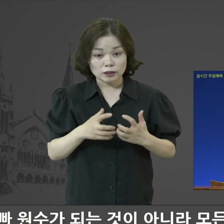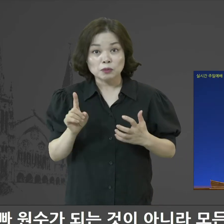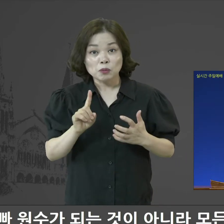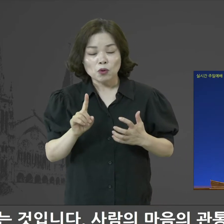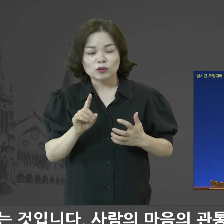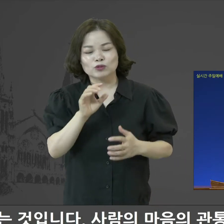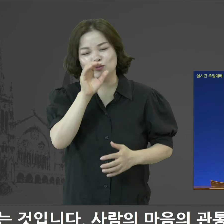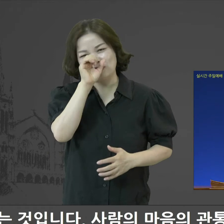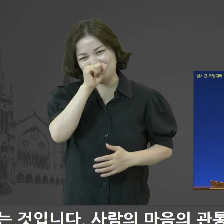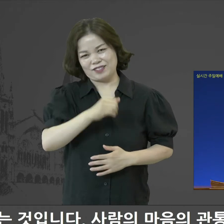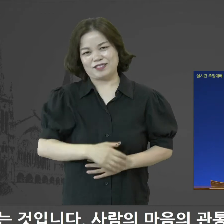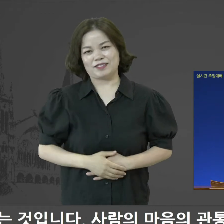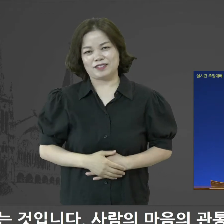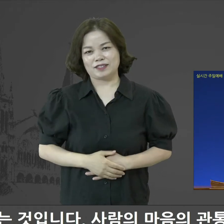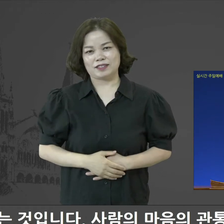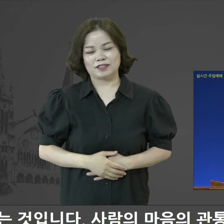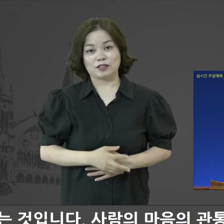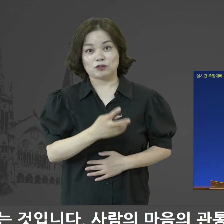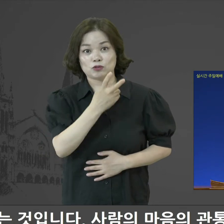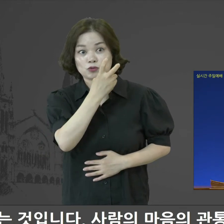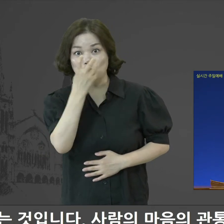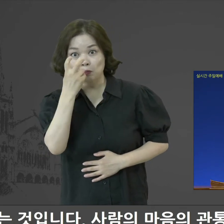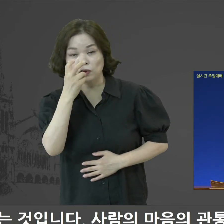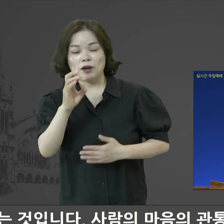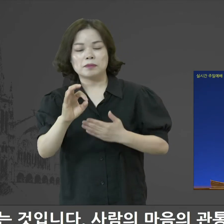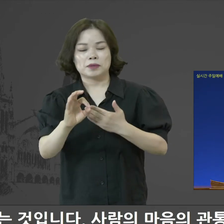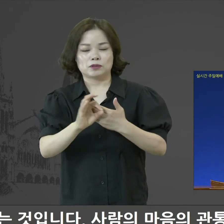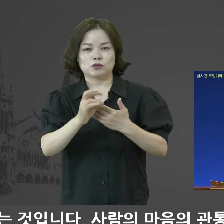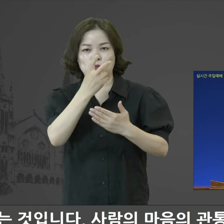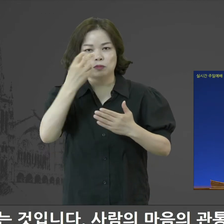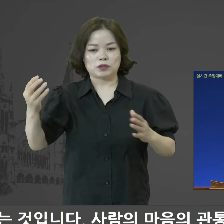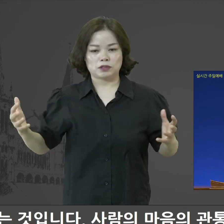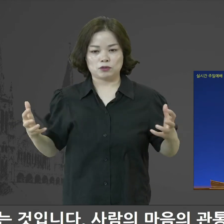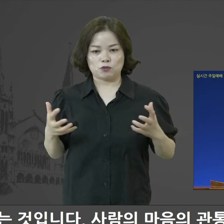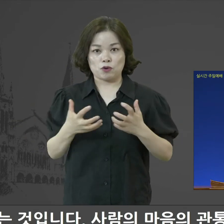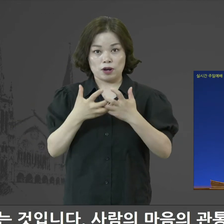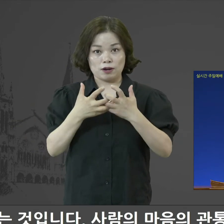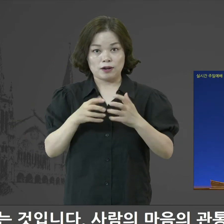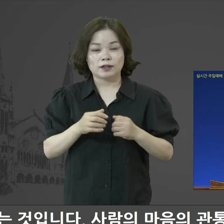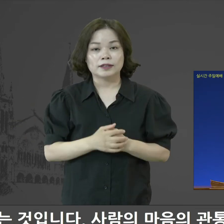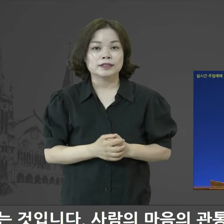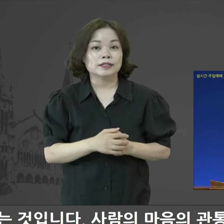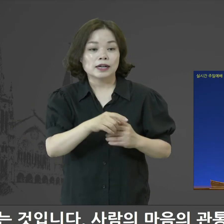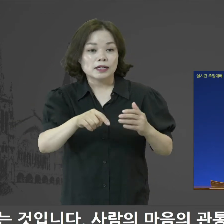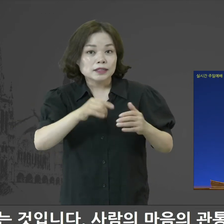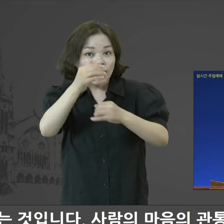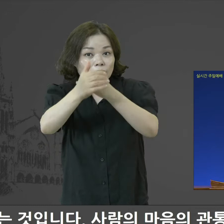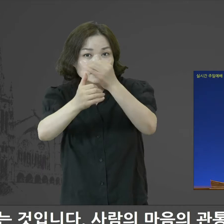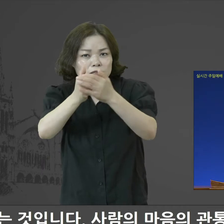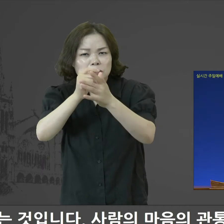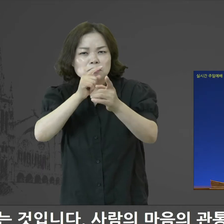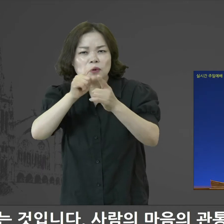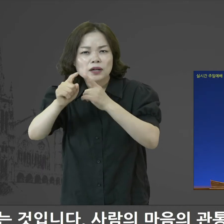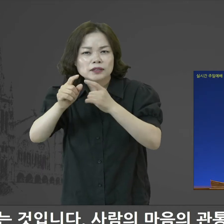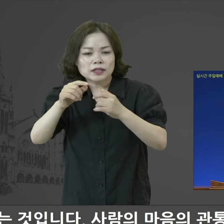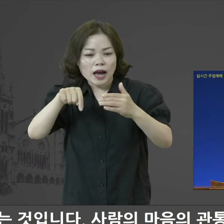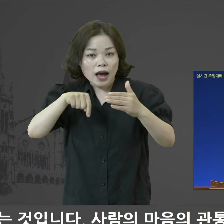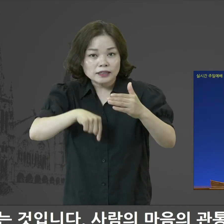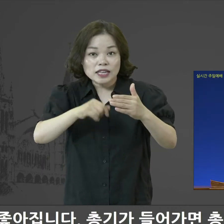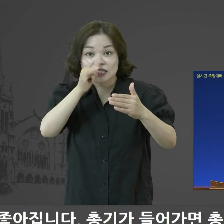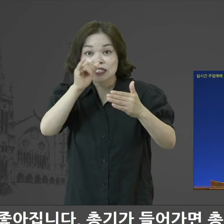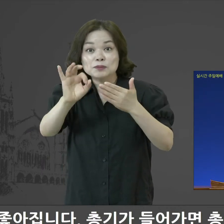좋아지는 거죠. 총기가 들어가면 총명해지는 겁니다. 그 자체에 하나님의 말씀이 녹아